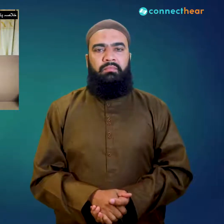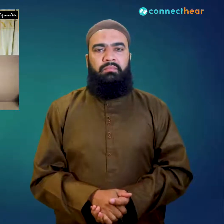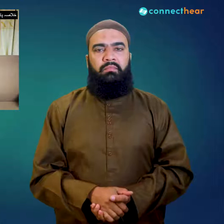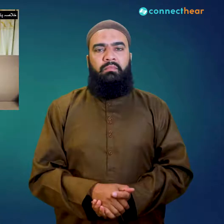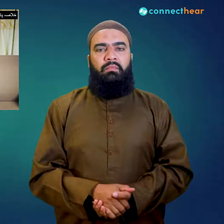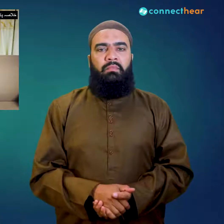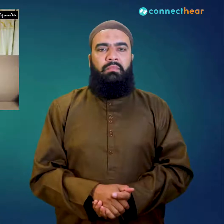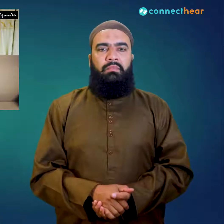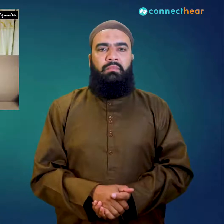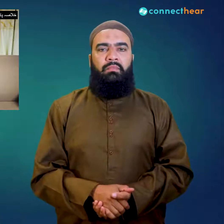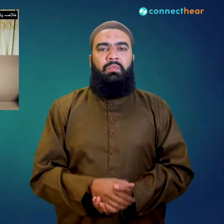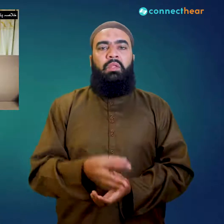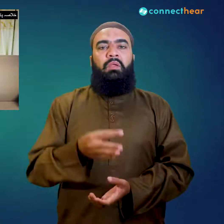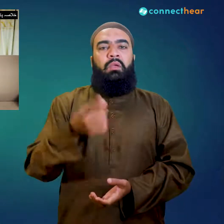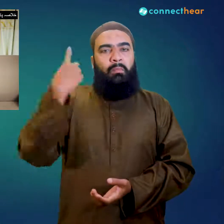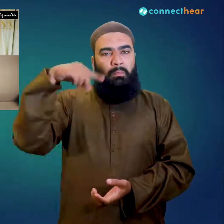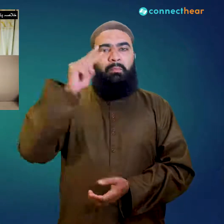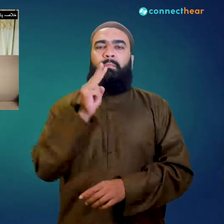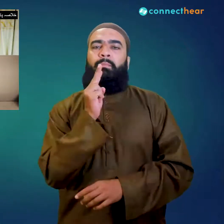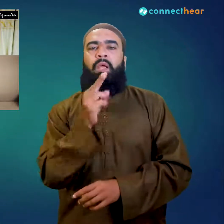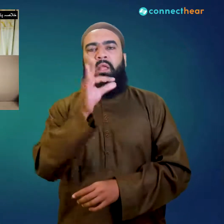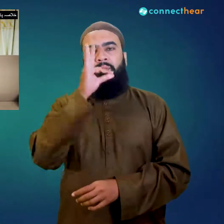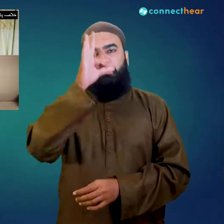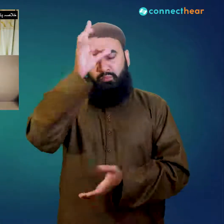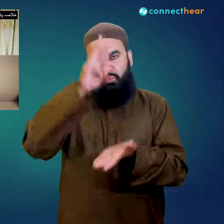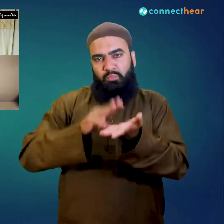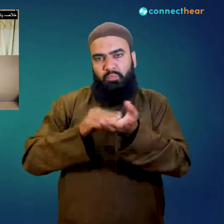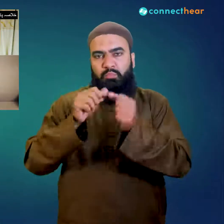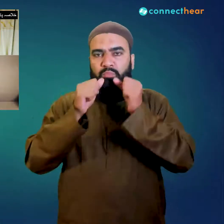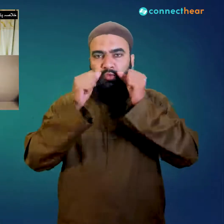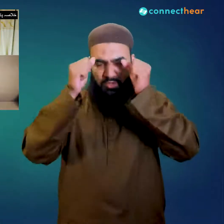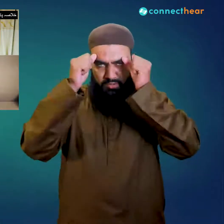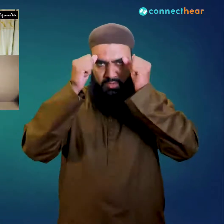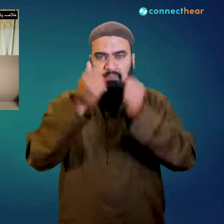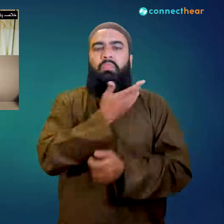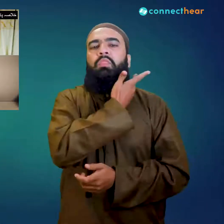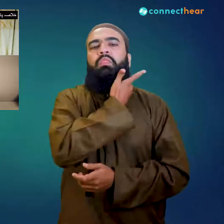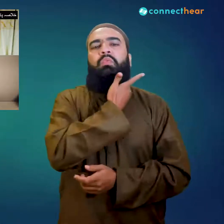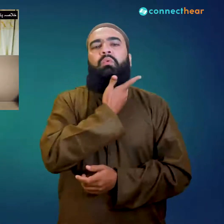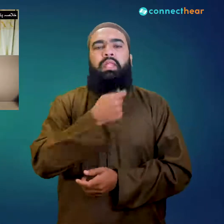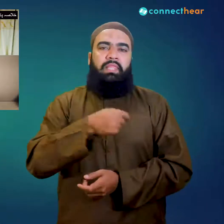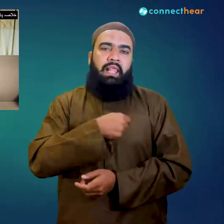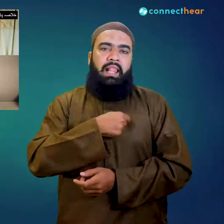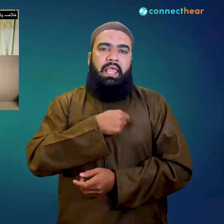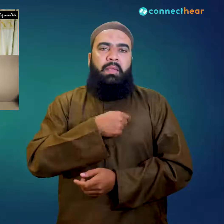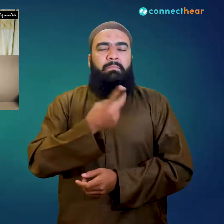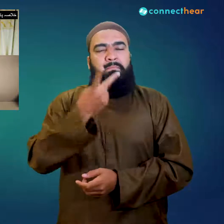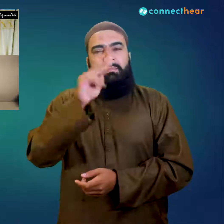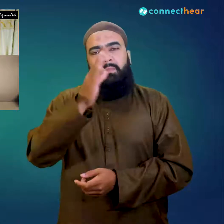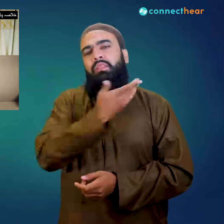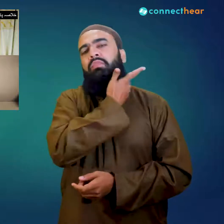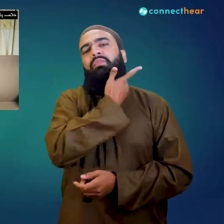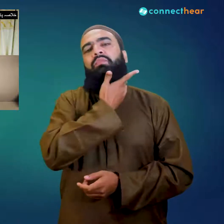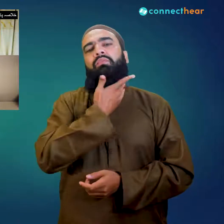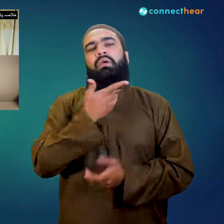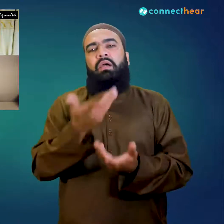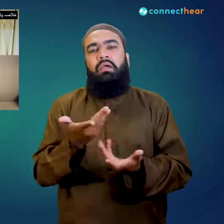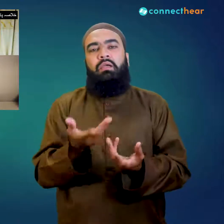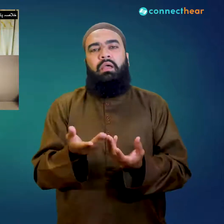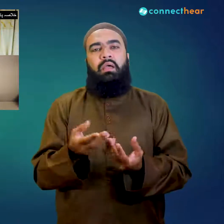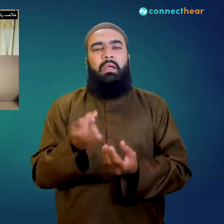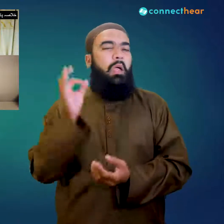آپ صلی اللہ علیہ وسلم یہ چاہتے تھے دل میں کہ یہ کعبہ، بیت اللہ مسجد